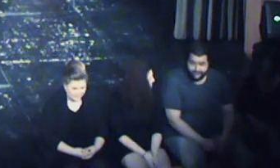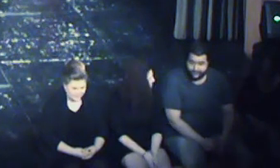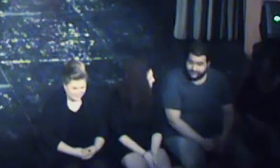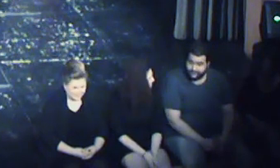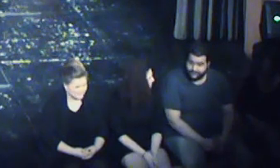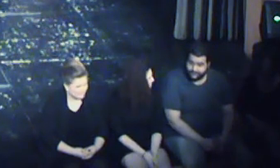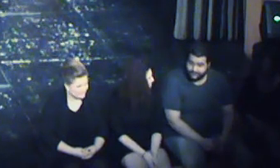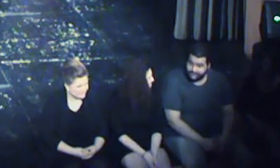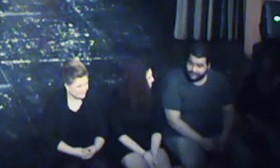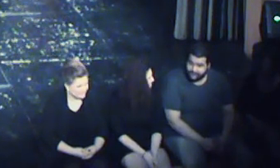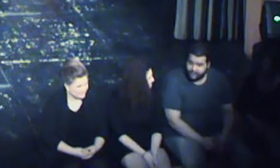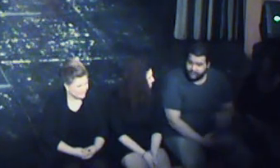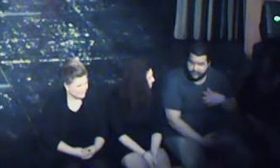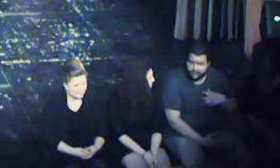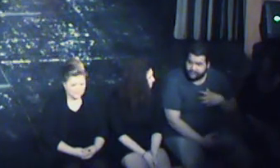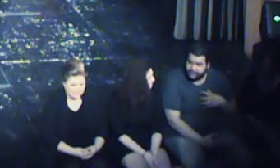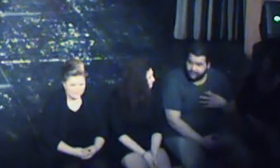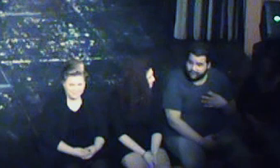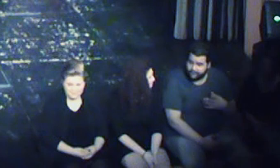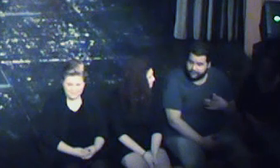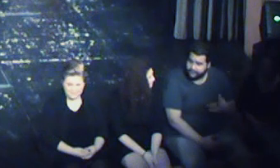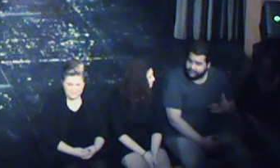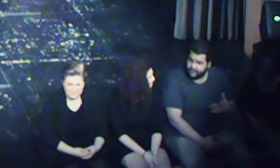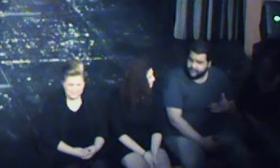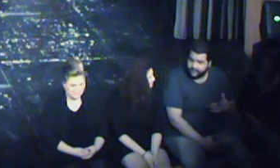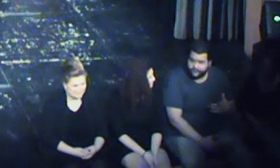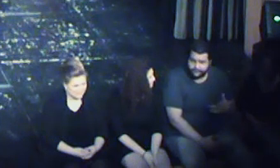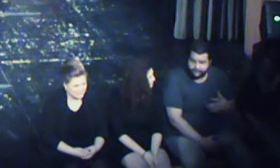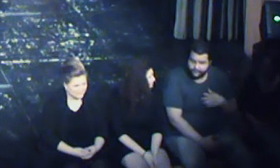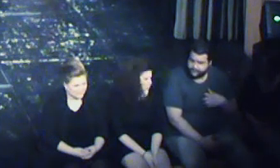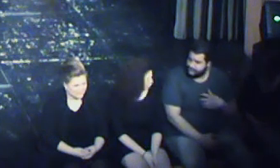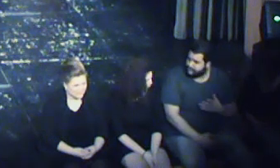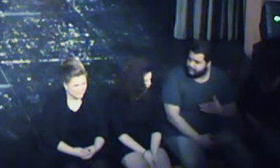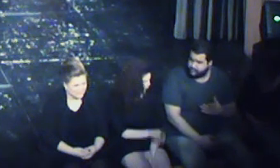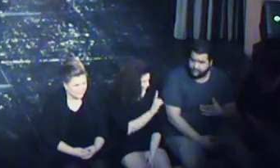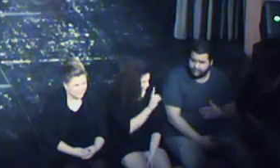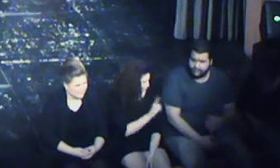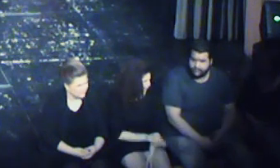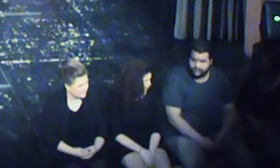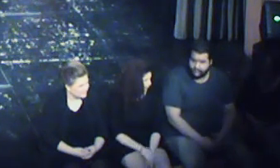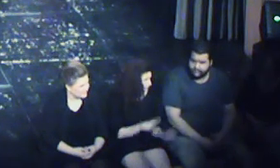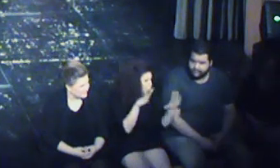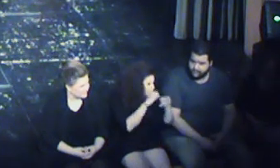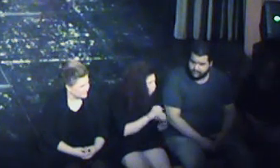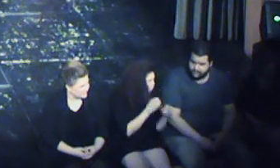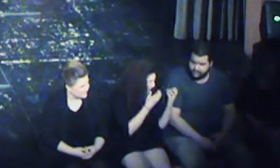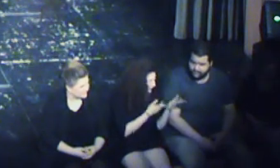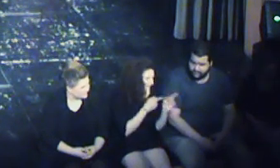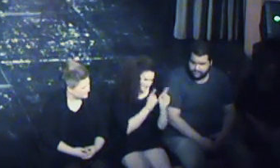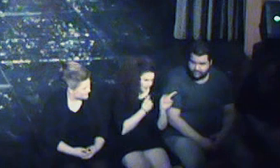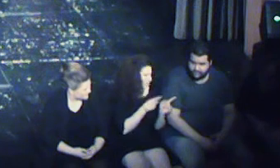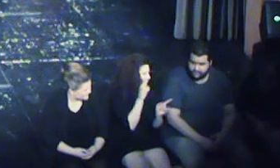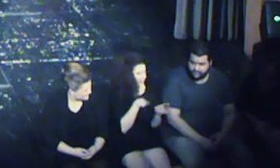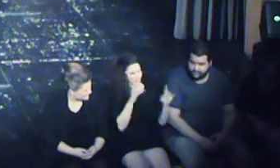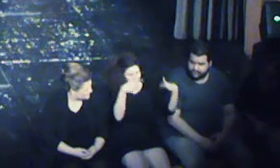No se puede. No puede ser. No, no. Oscuro, muy bien. Veo que